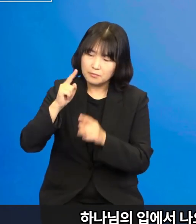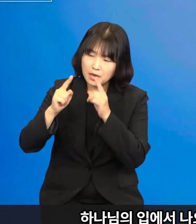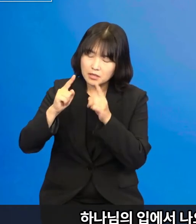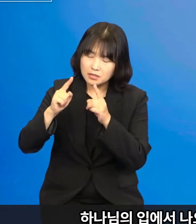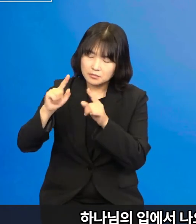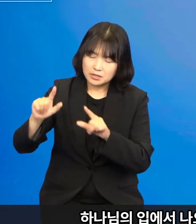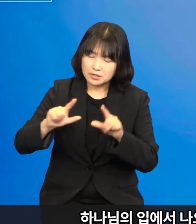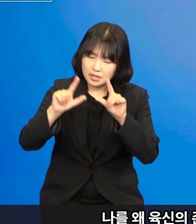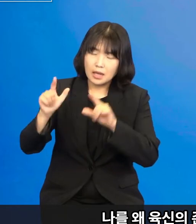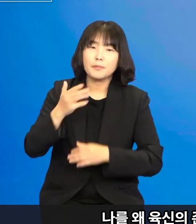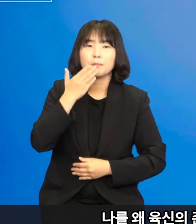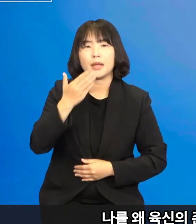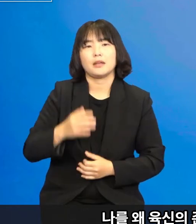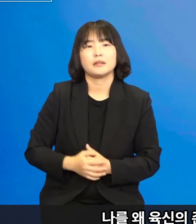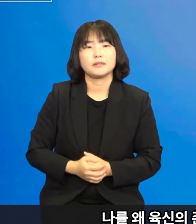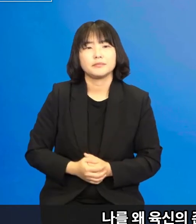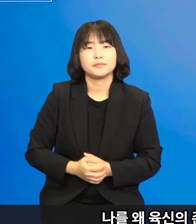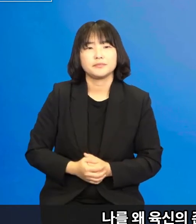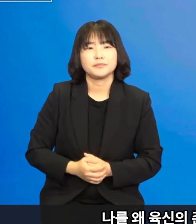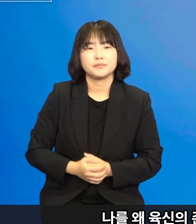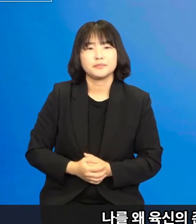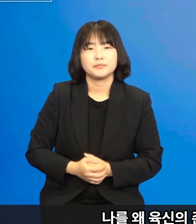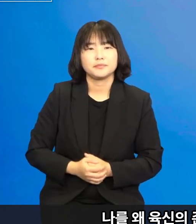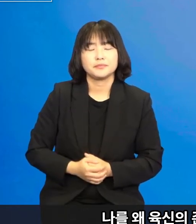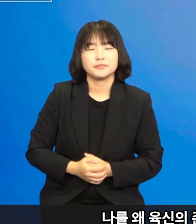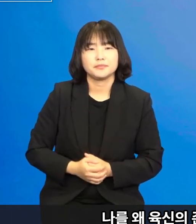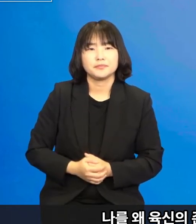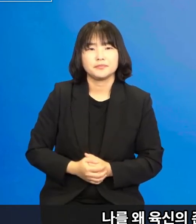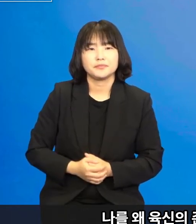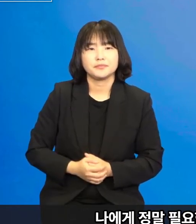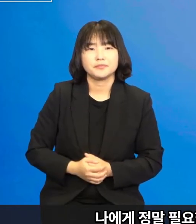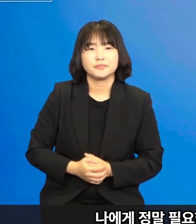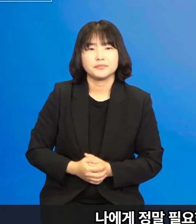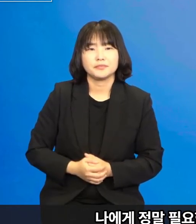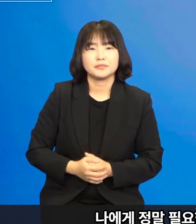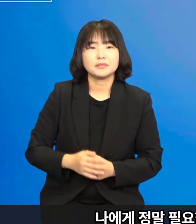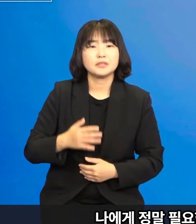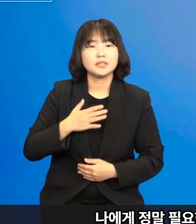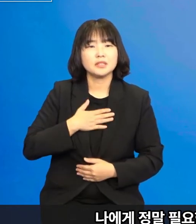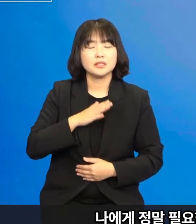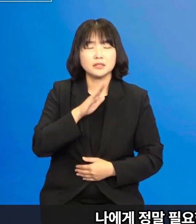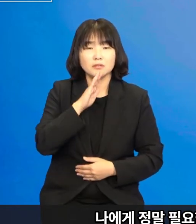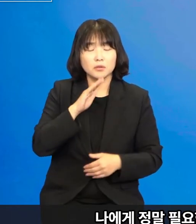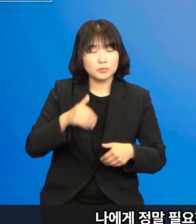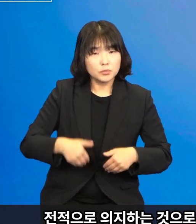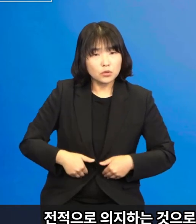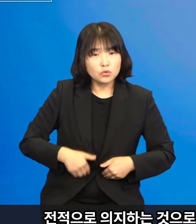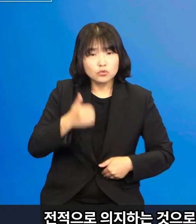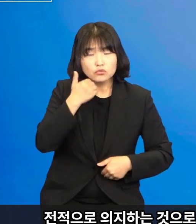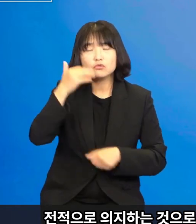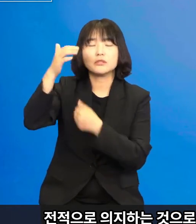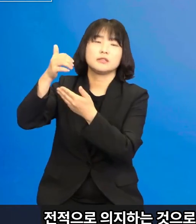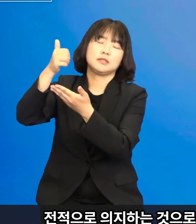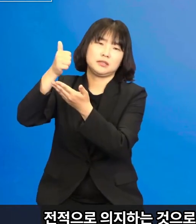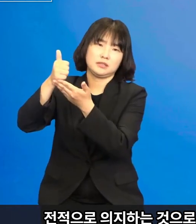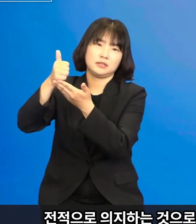것이라. 나를 왜 육신의 존재로 몰아가려고 하느냐. 나에게 정말 필요한 분은 하나님이시다 라고 전적으로 의지하는 것으로